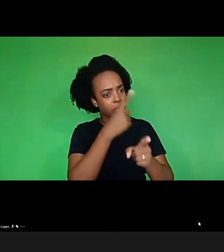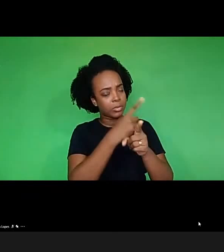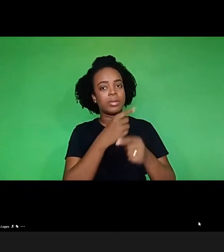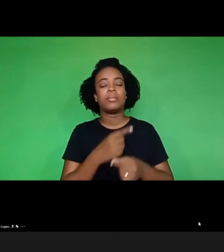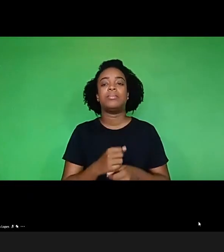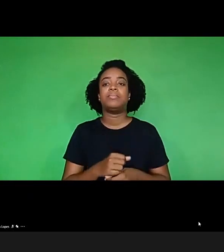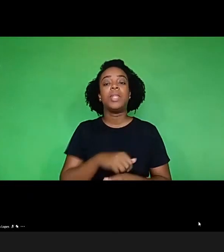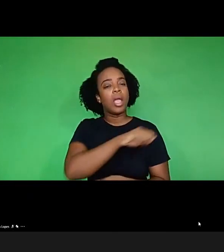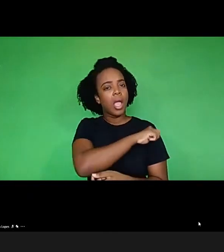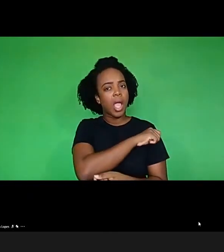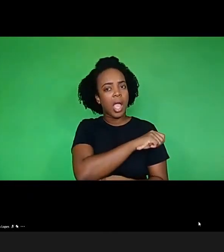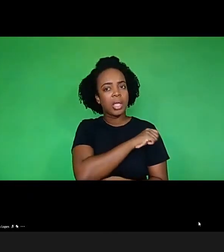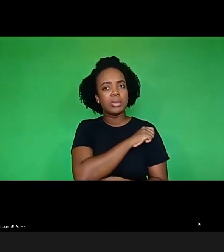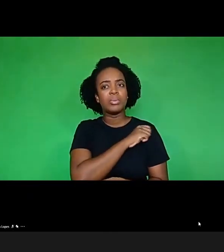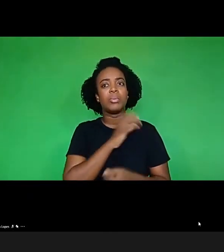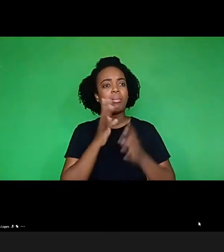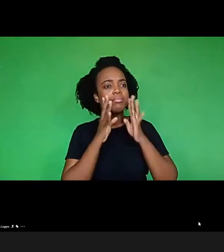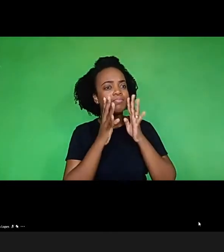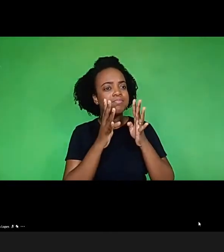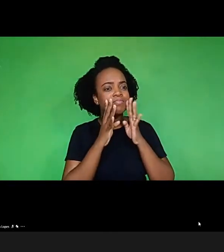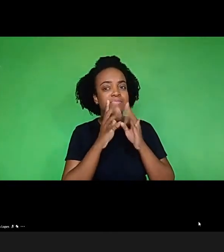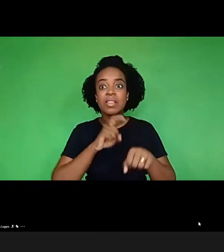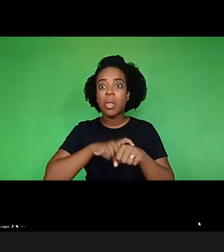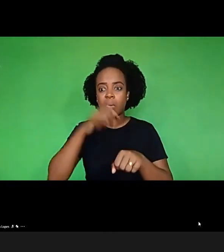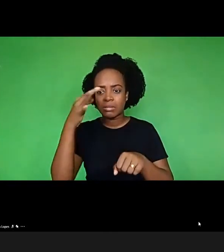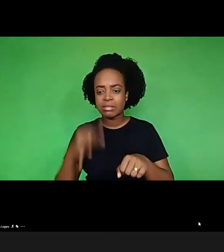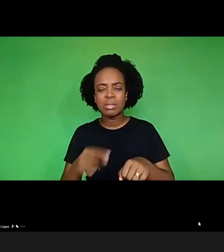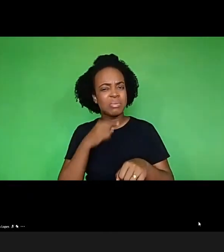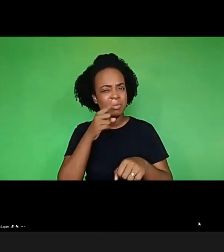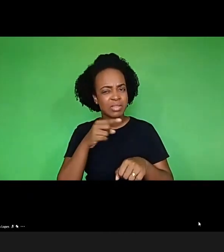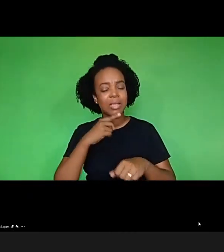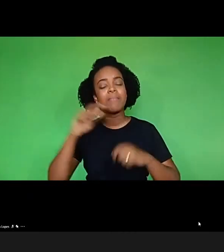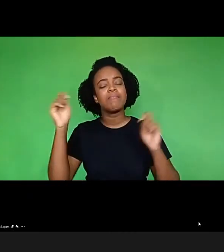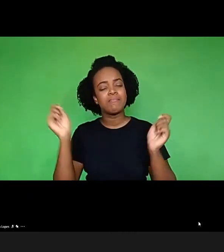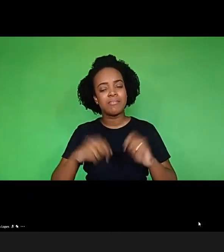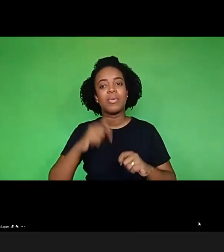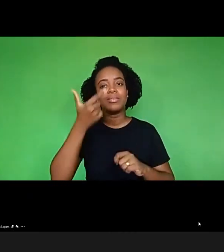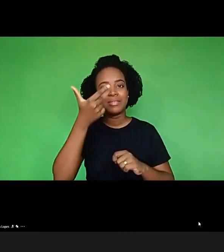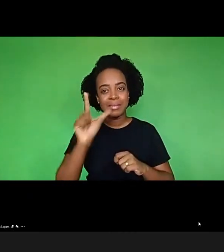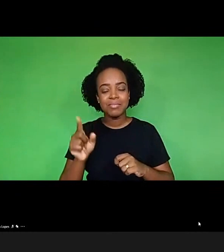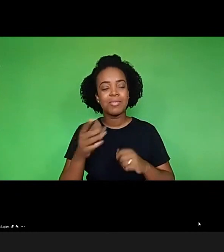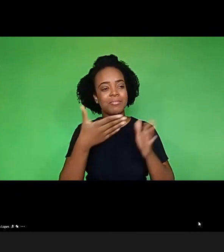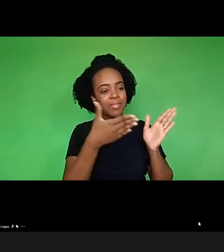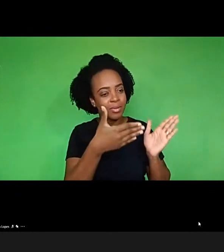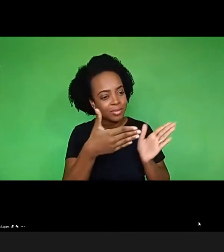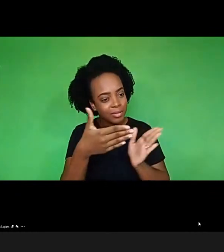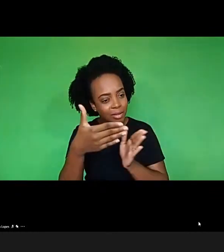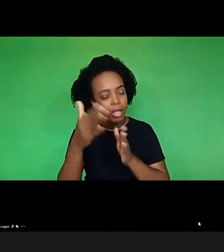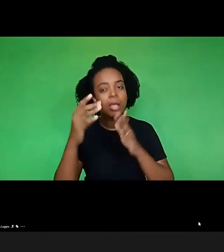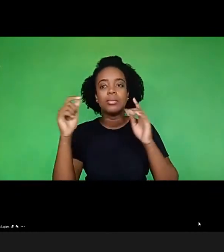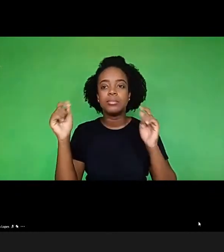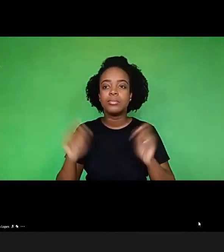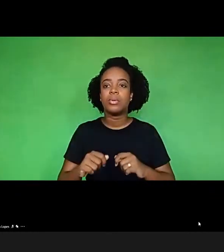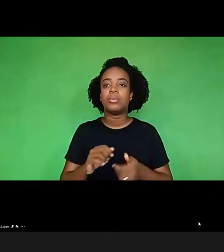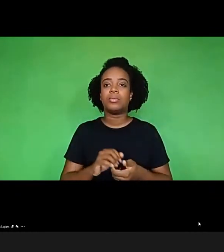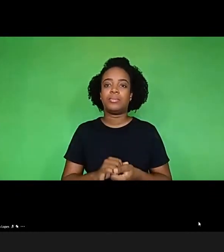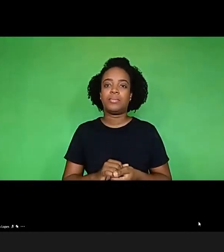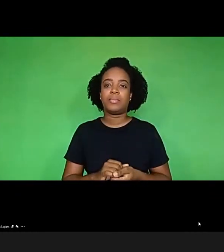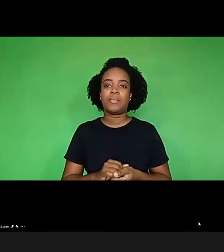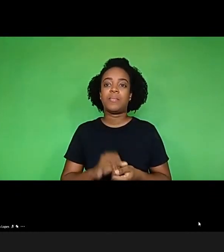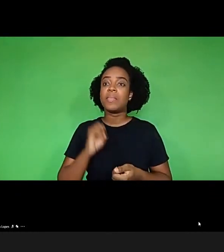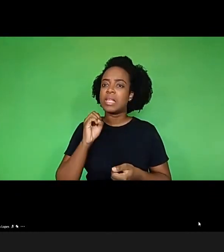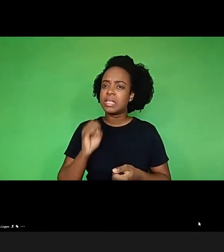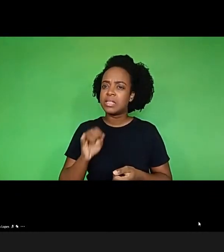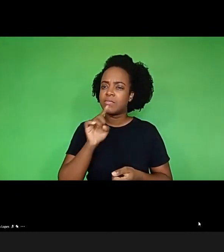vão assistir depois, né? Se quiserem gravar também, eu acho que seria interessante a gente ter